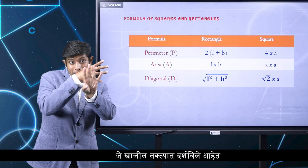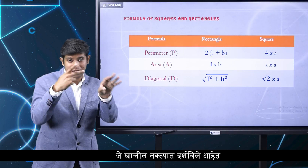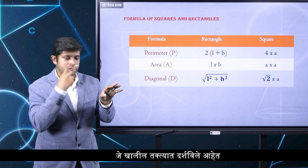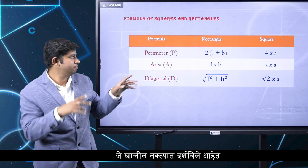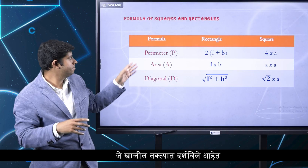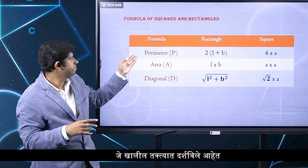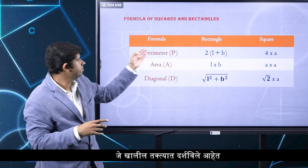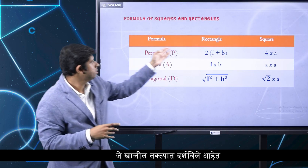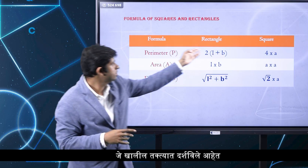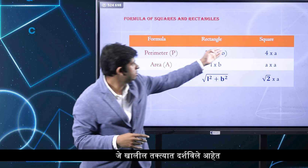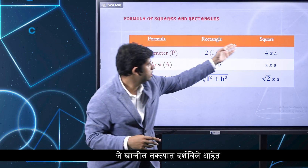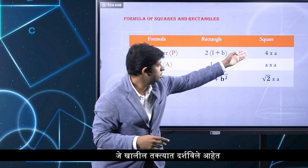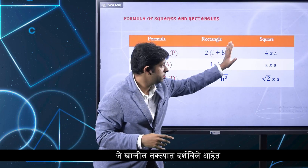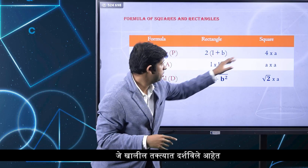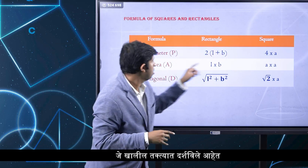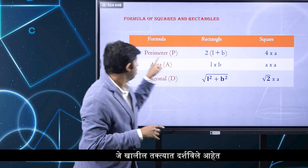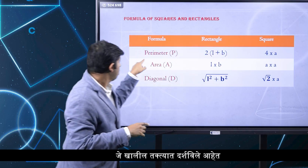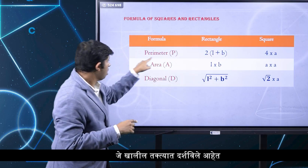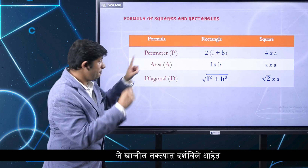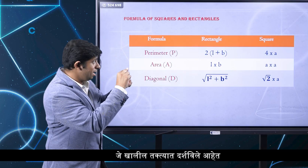जो खालील तक्त्यात दर्शविले आहे।